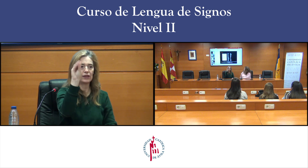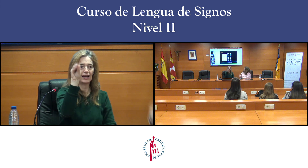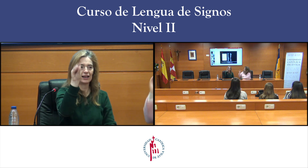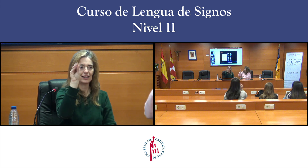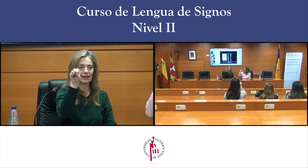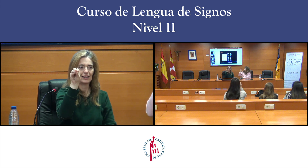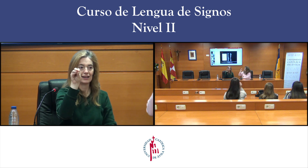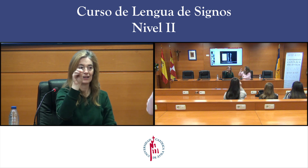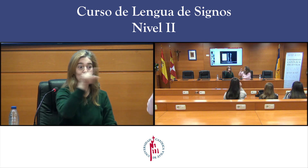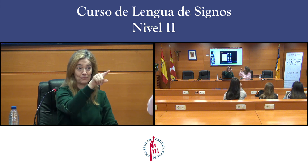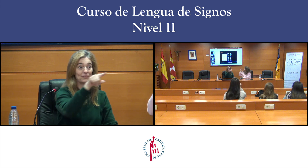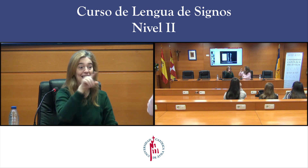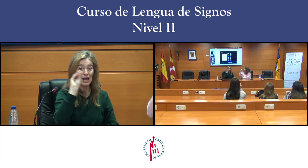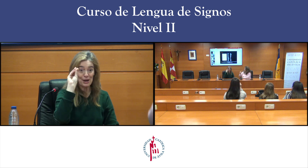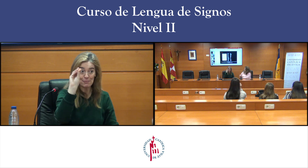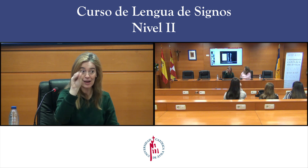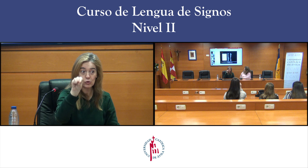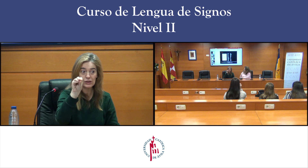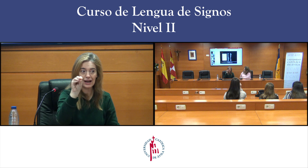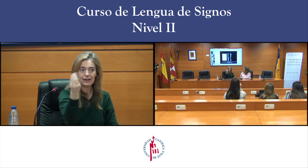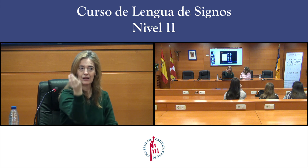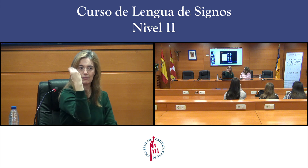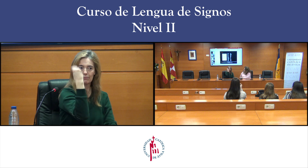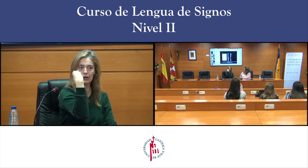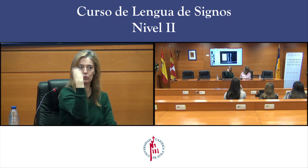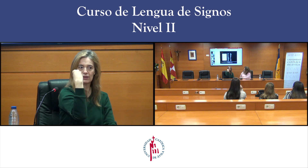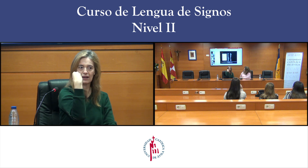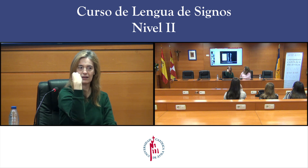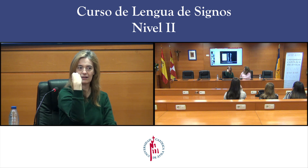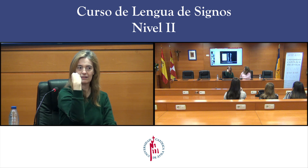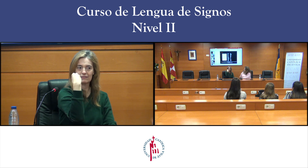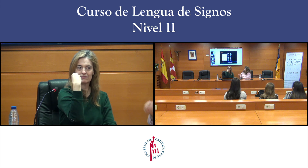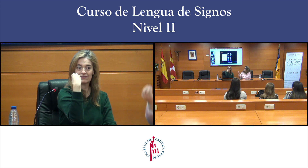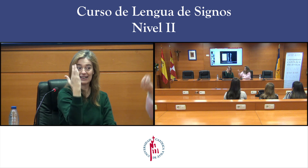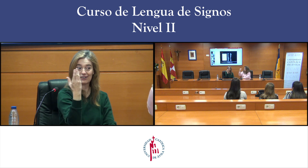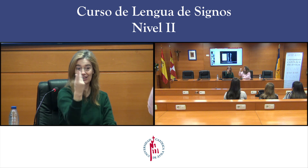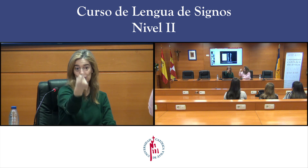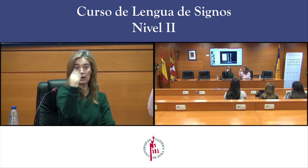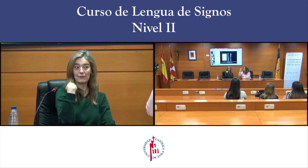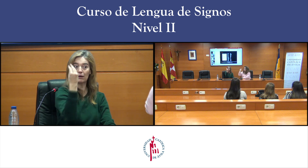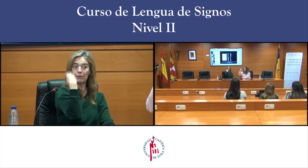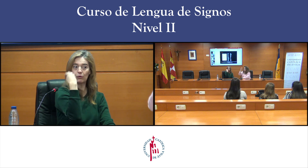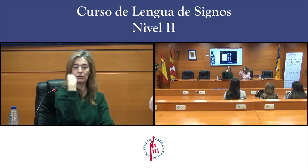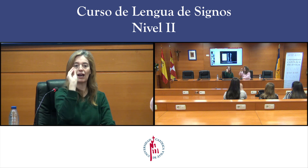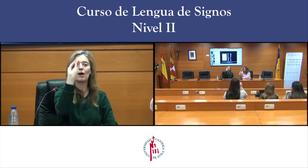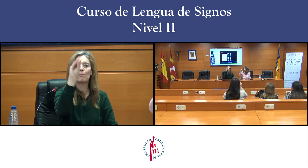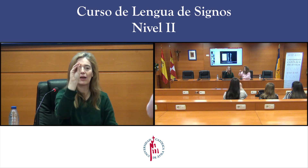preguntar es así vale Yo pregunto vosotras me